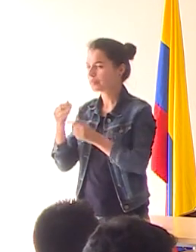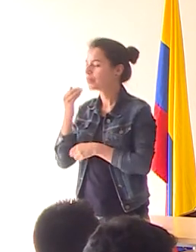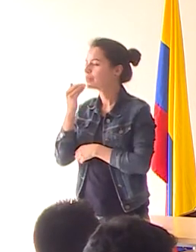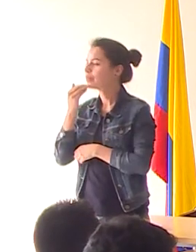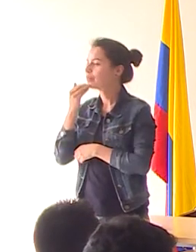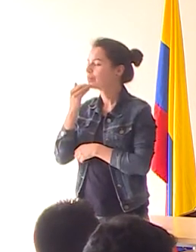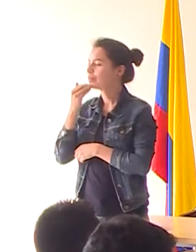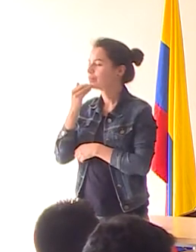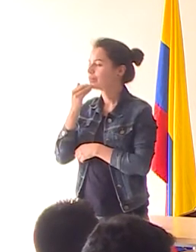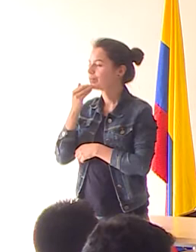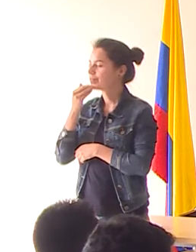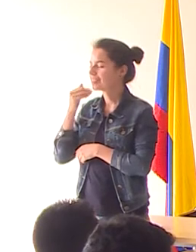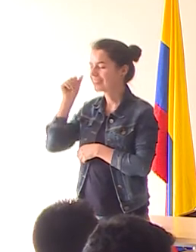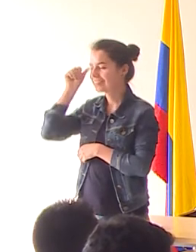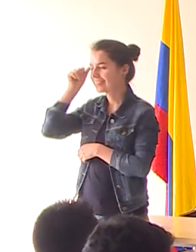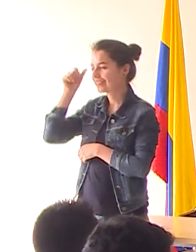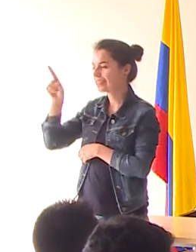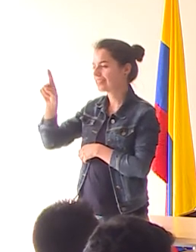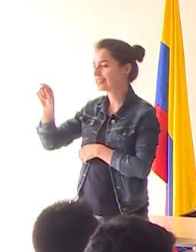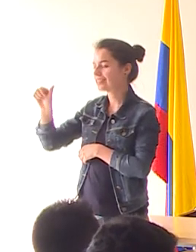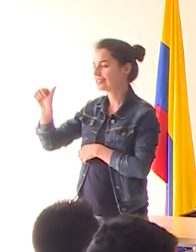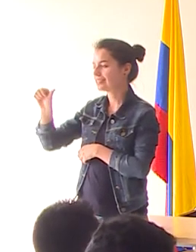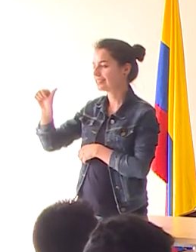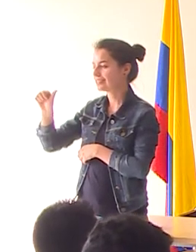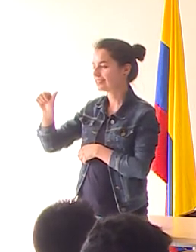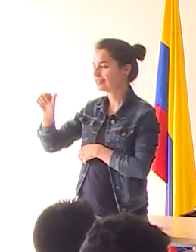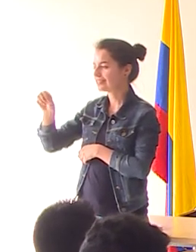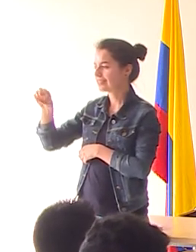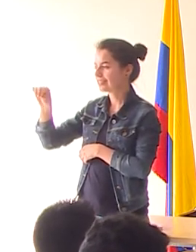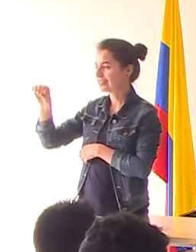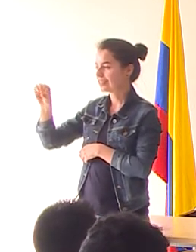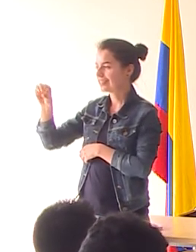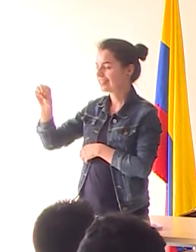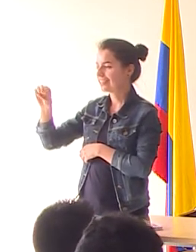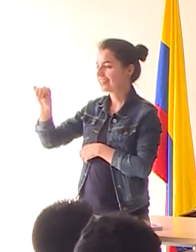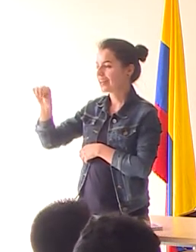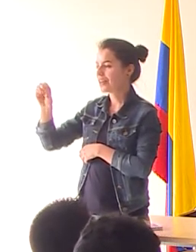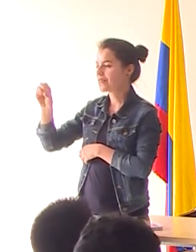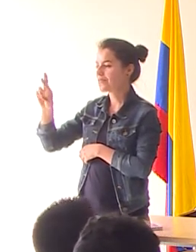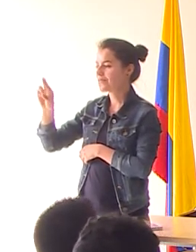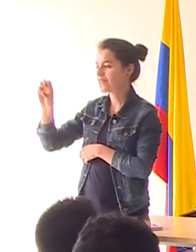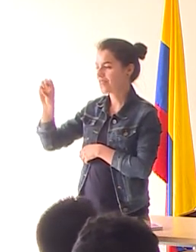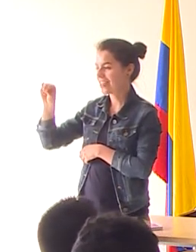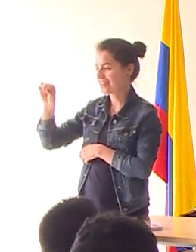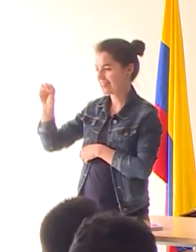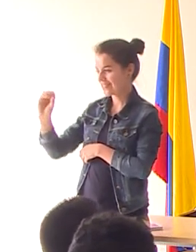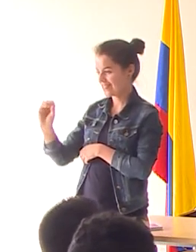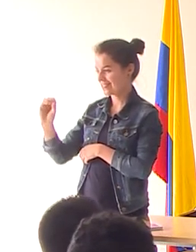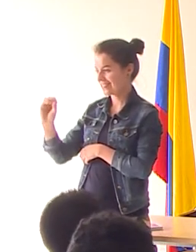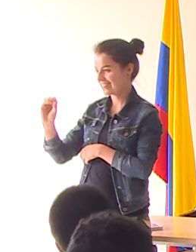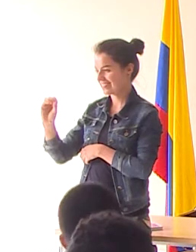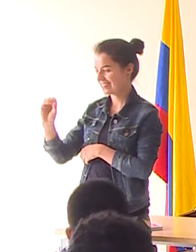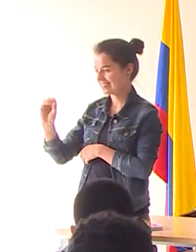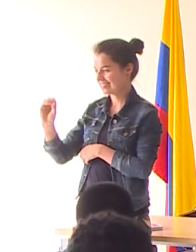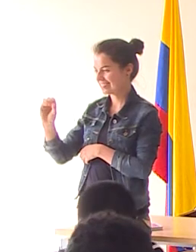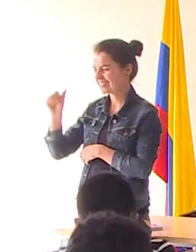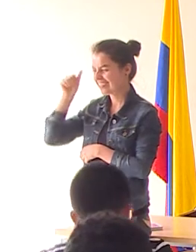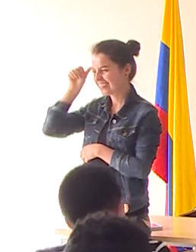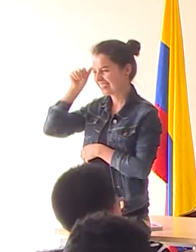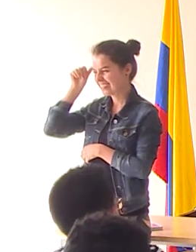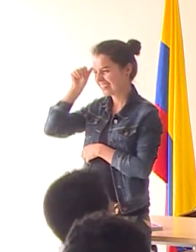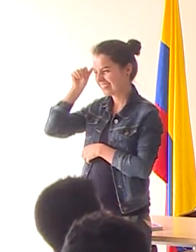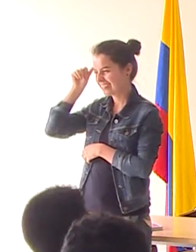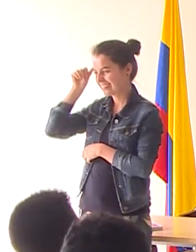samuel moreno lo que ha pasado siempre con todo lo que es todas esas multinacionales mafias que realmente como se